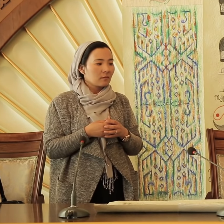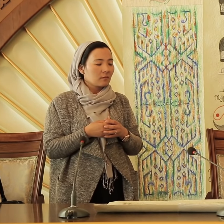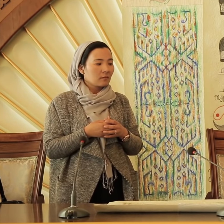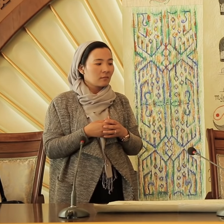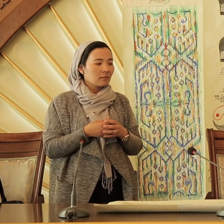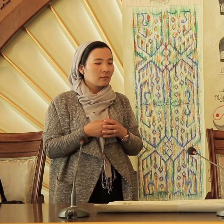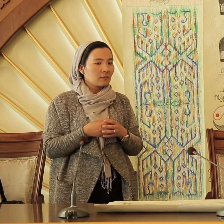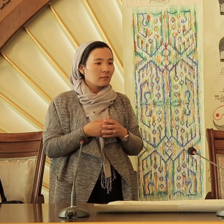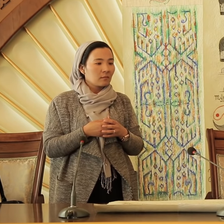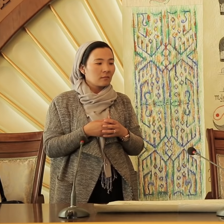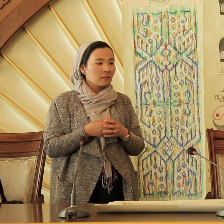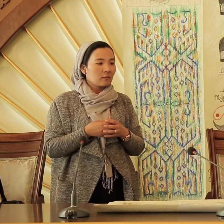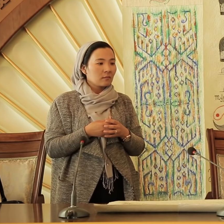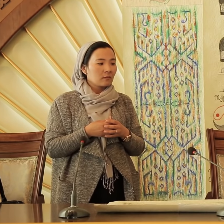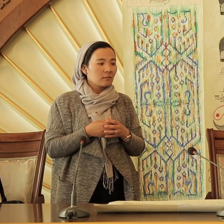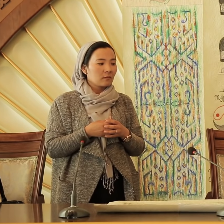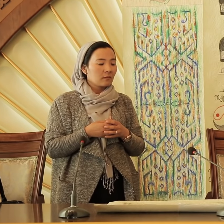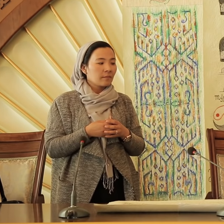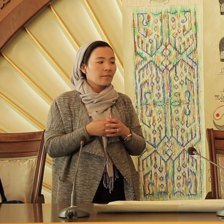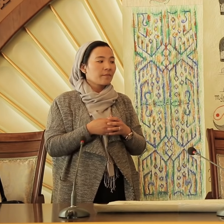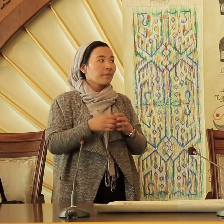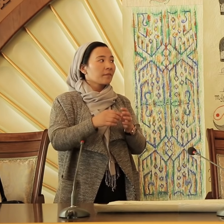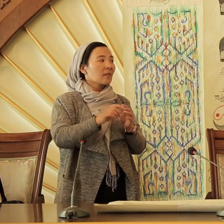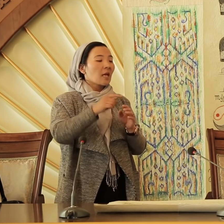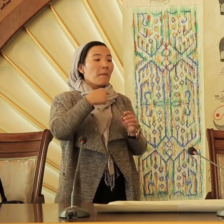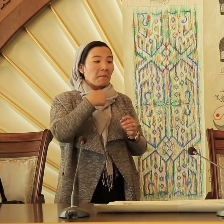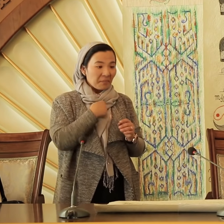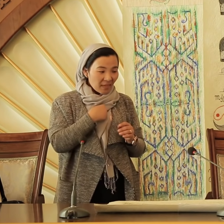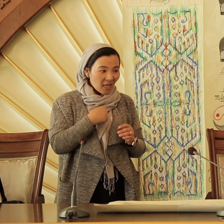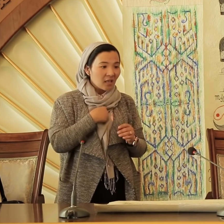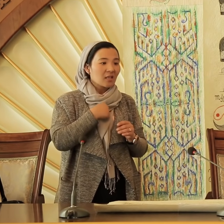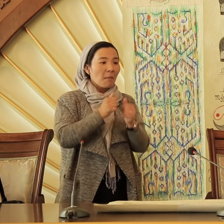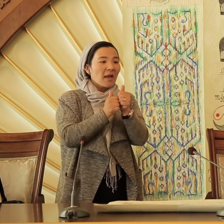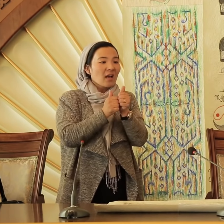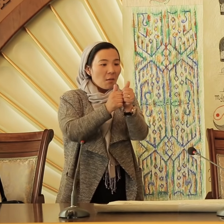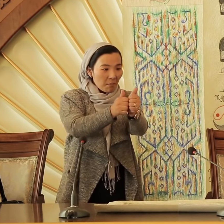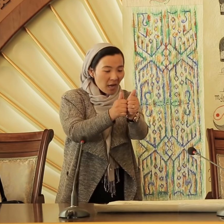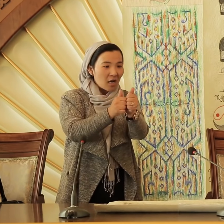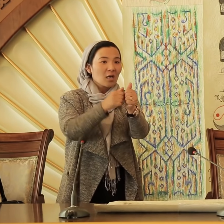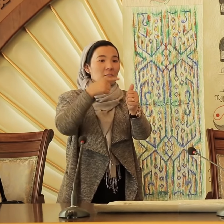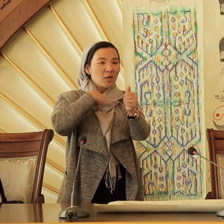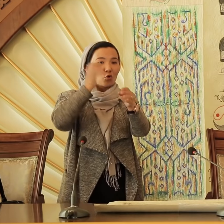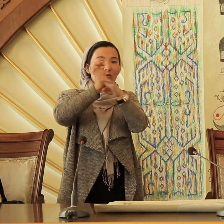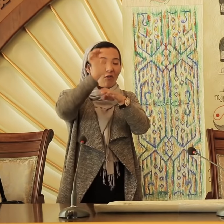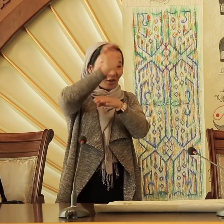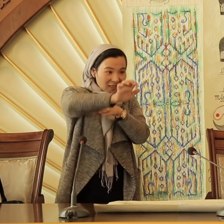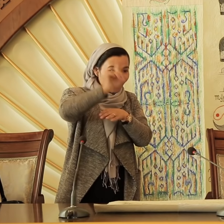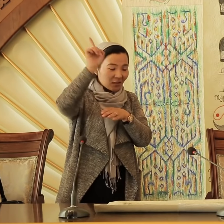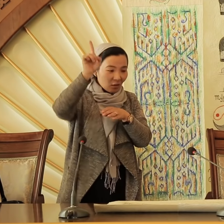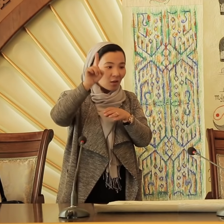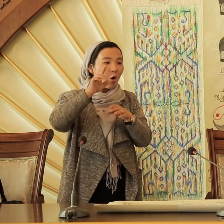29 harfan allati taktubuna biha al-Qur'on karim. Ya'ni meni payg'ambar qilib yuborgan zotni nomidan qasamyod qilib